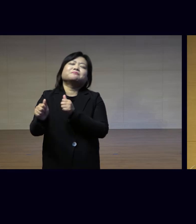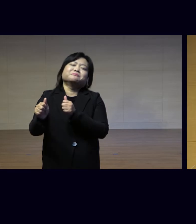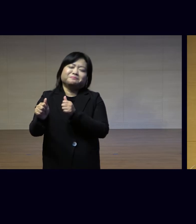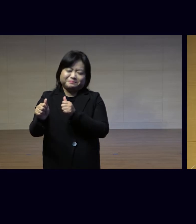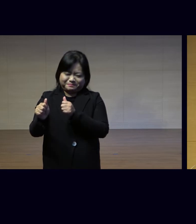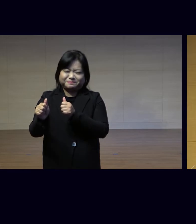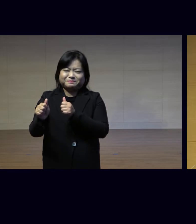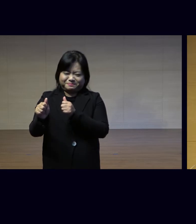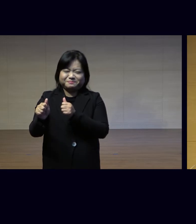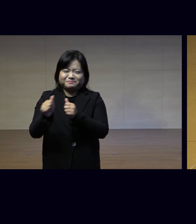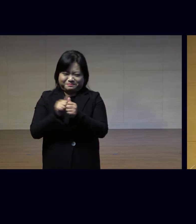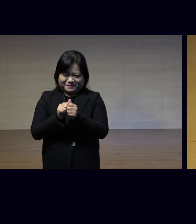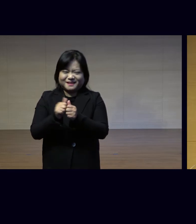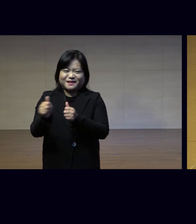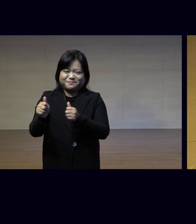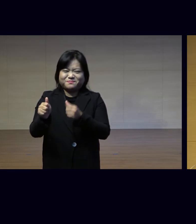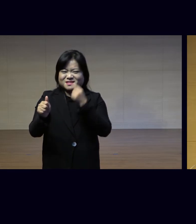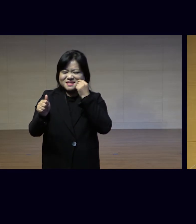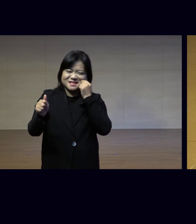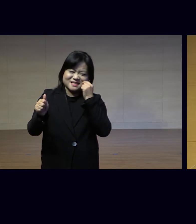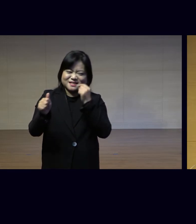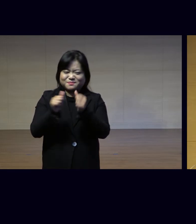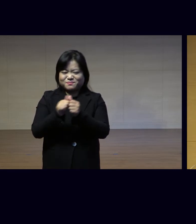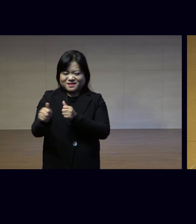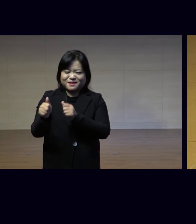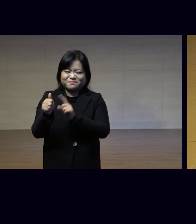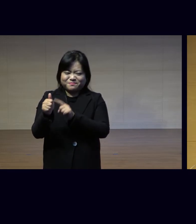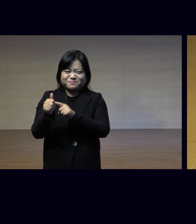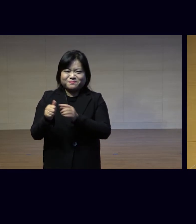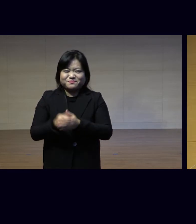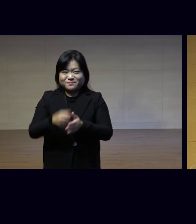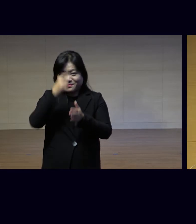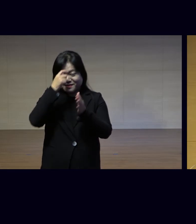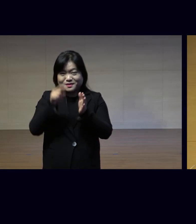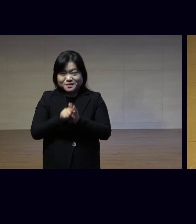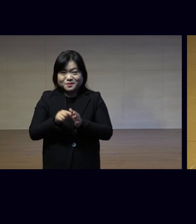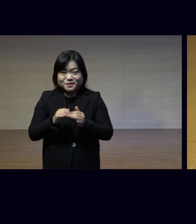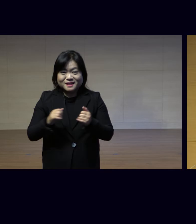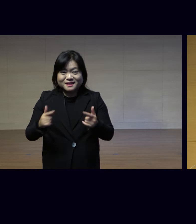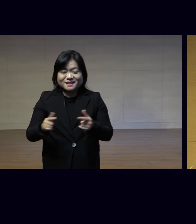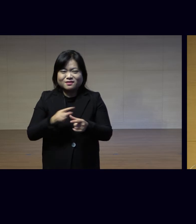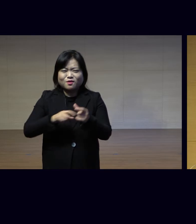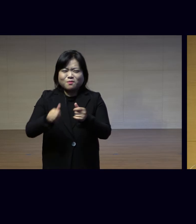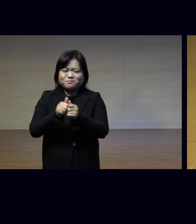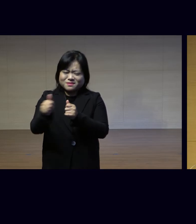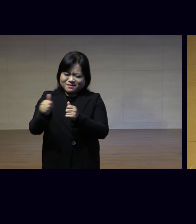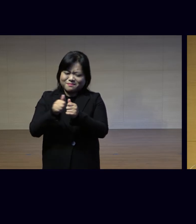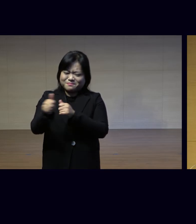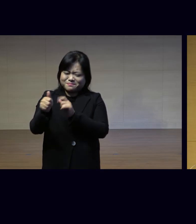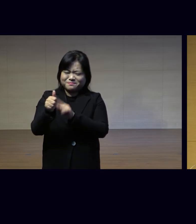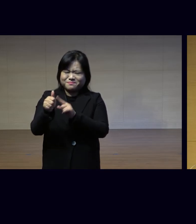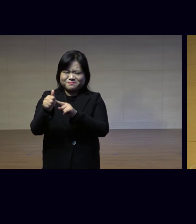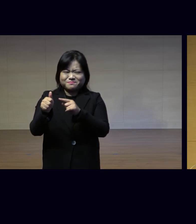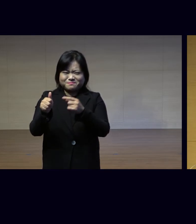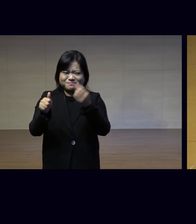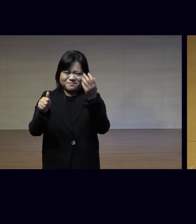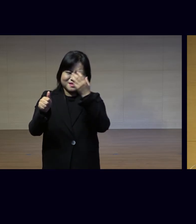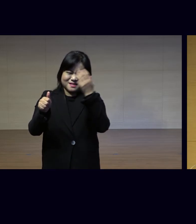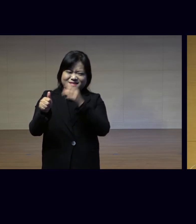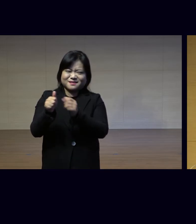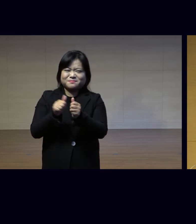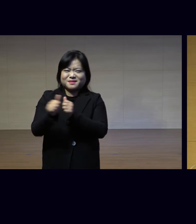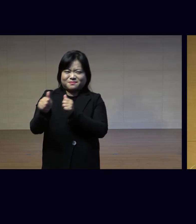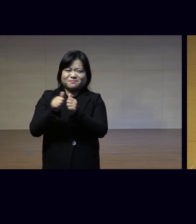남자입니다. 특히 이제 귀족 부인들은 젊고 잘생긴 남자한테 다 목매다는 경우가 소설에